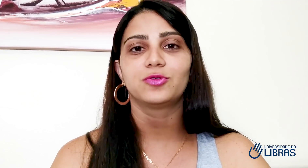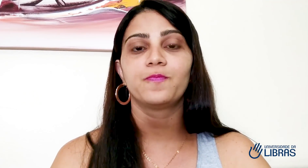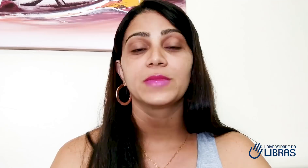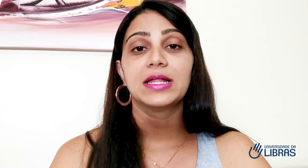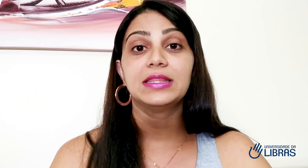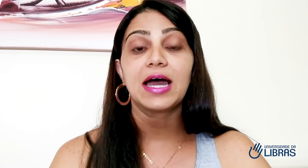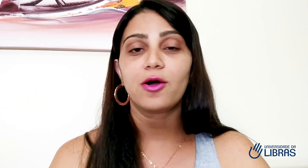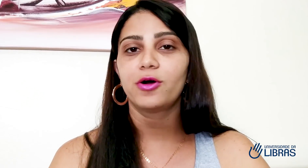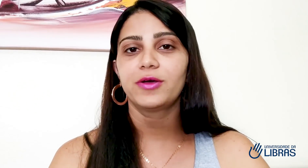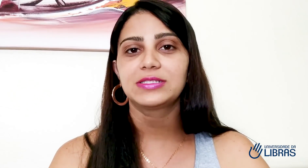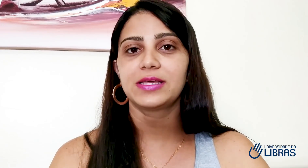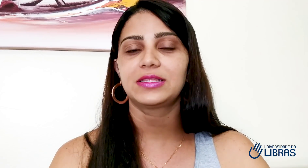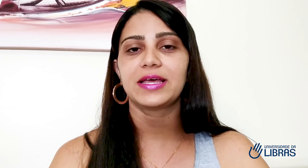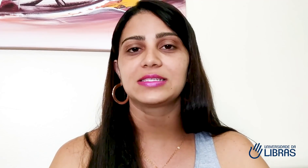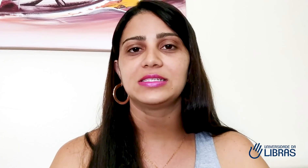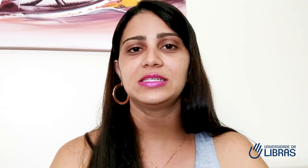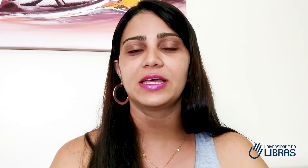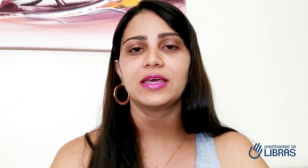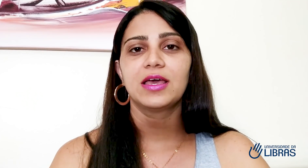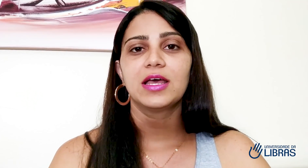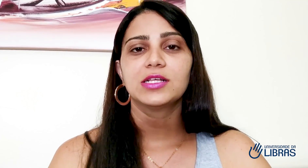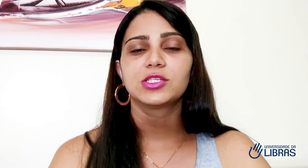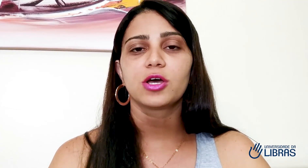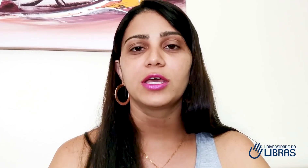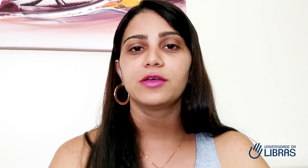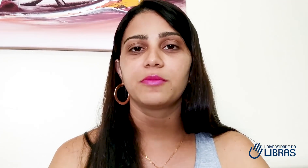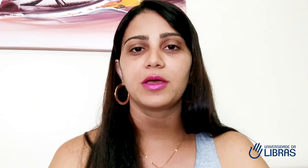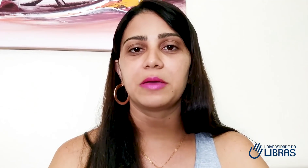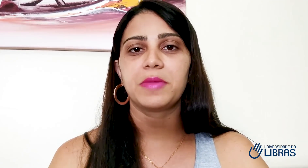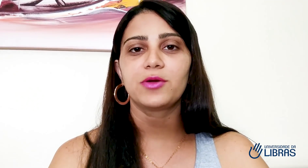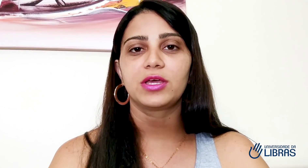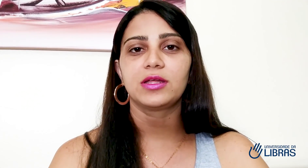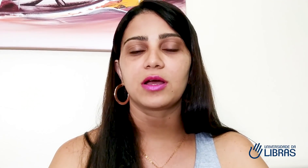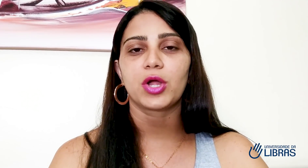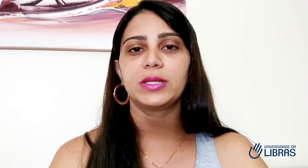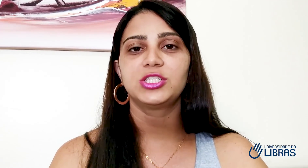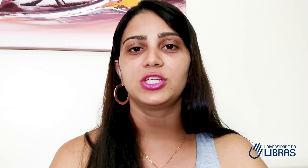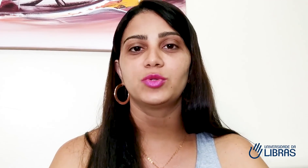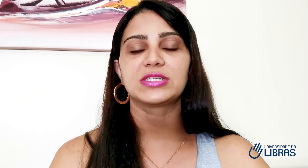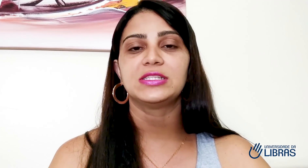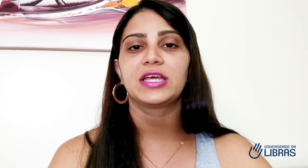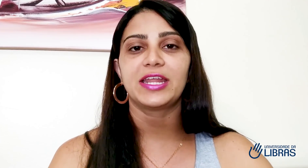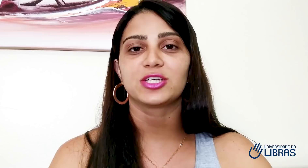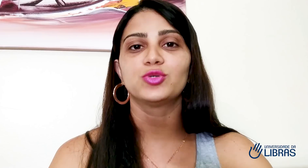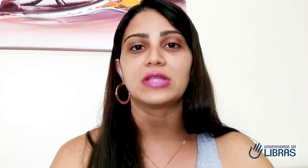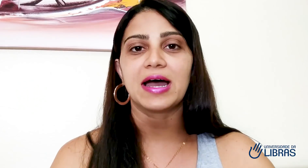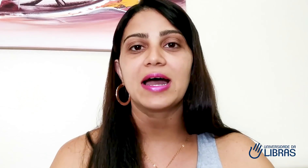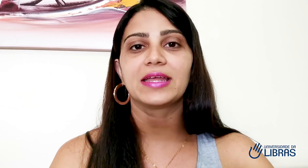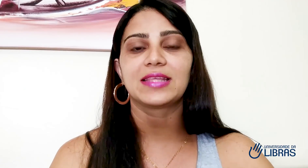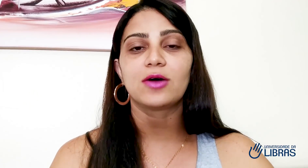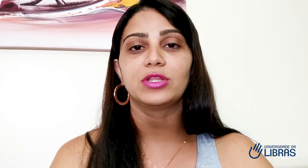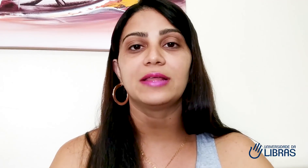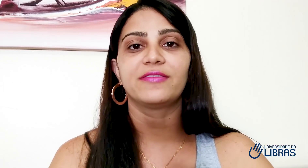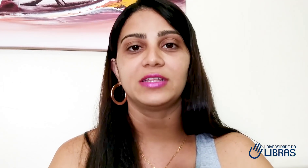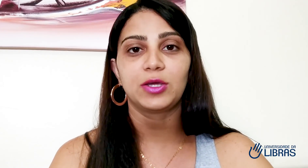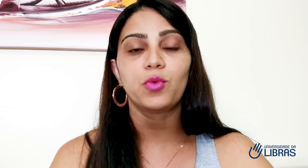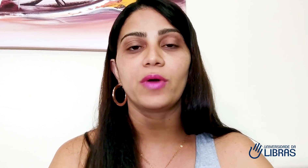médico. Na hora eu aceitei assim, né, só que meio que aquele instinto assim de querer ajudar e tal, de ir com